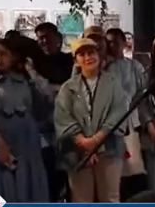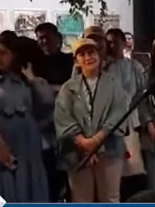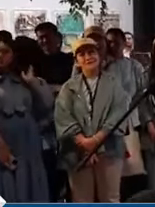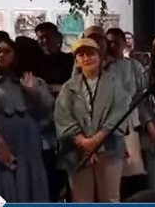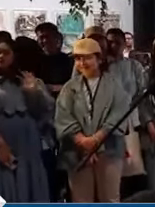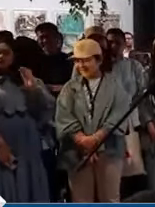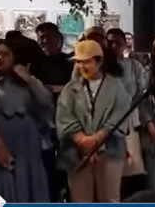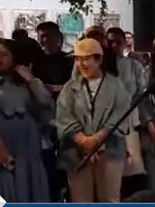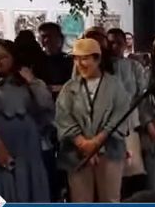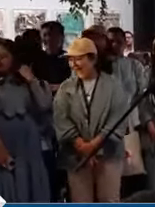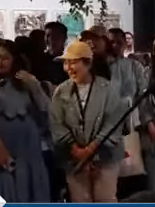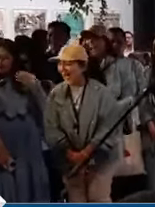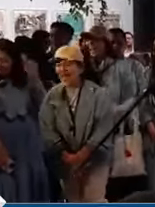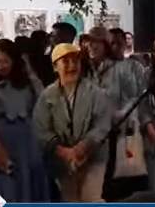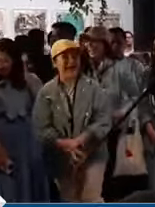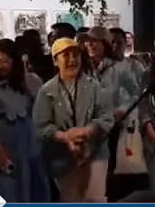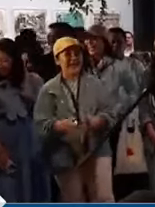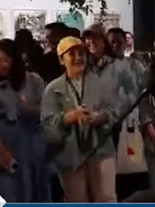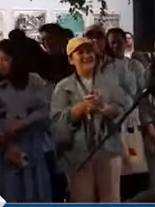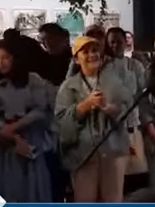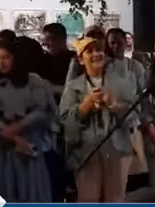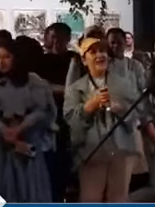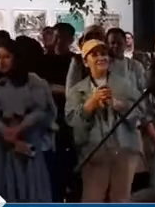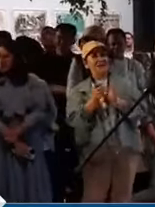harus latihan. Buat besok.